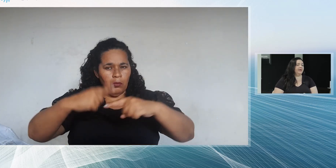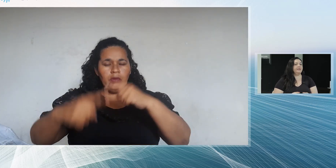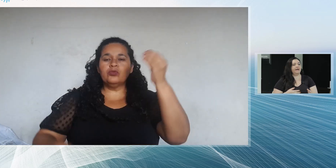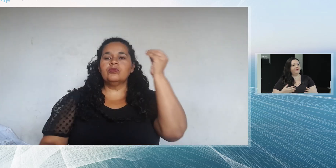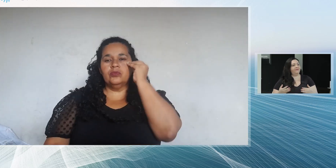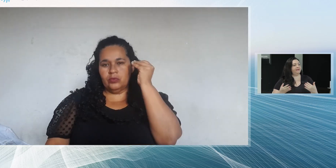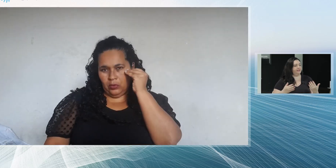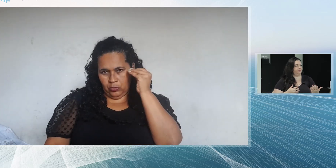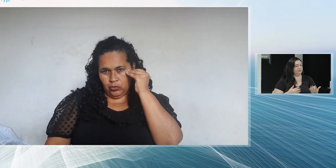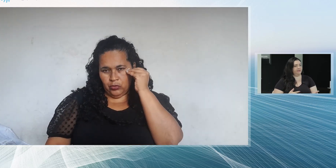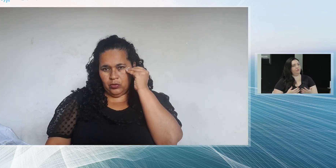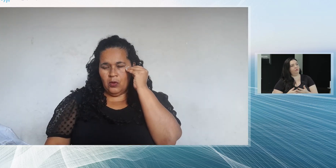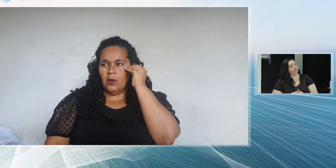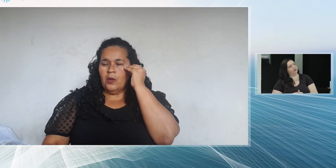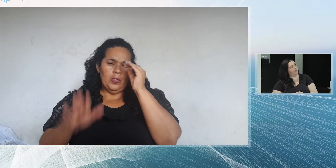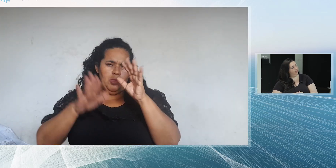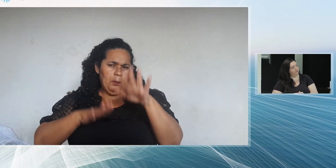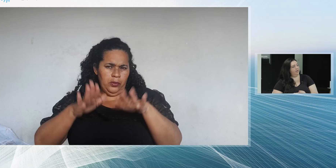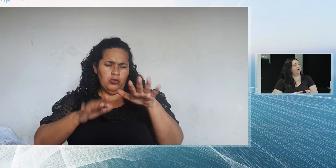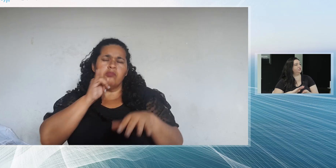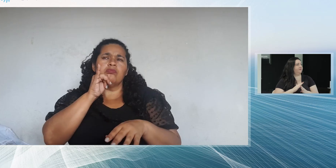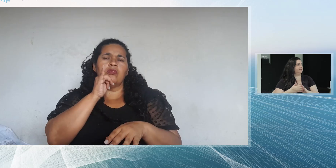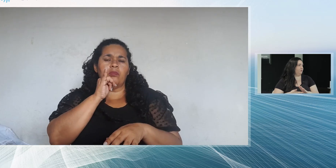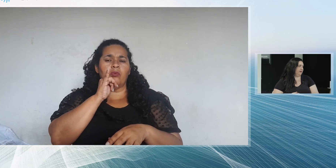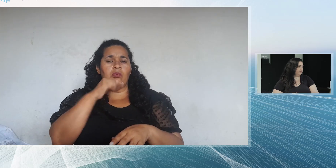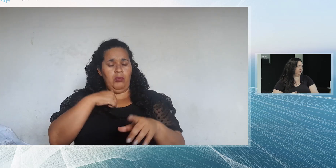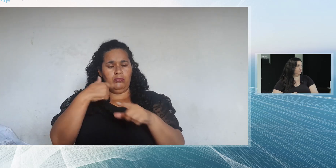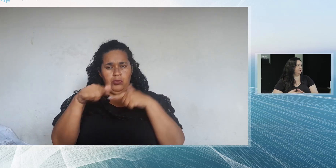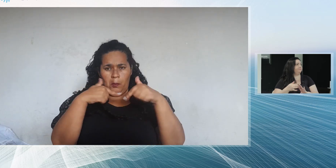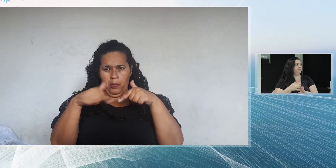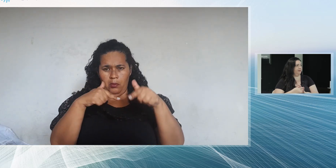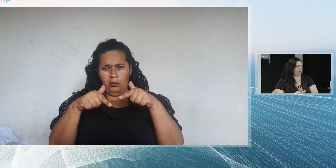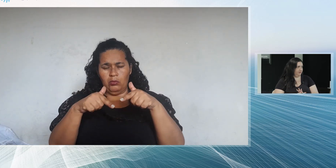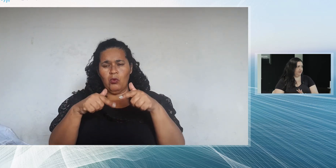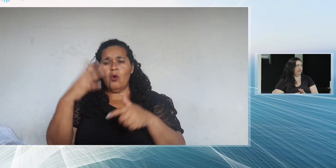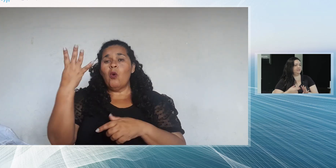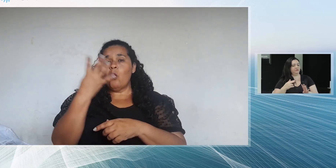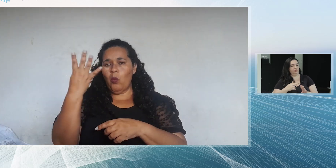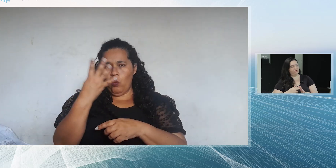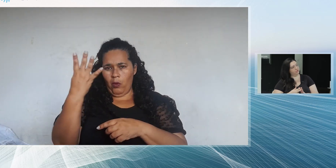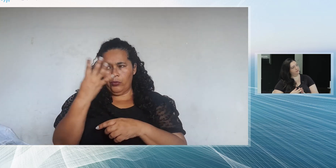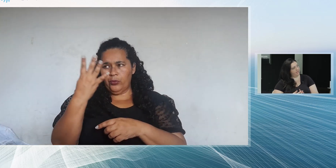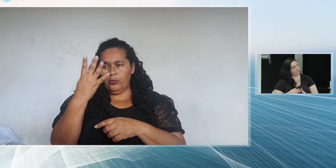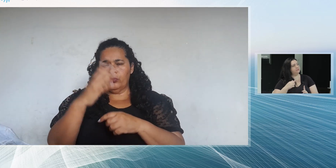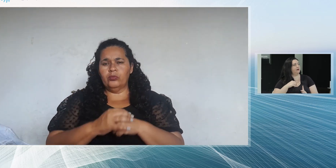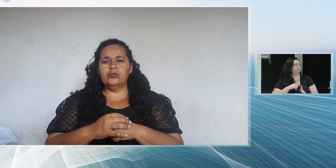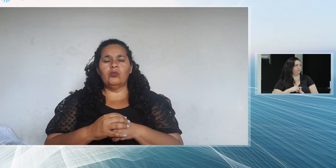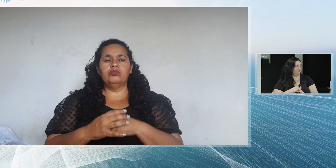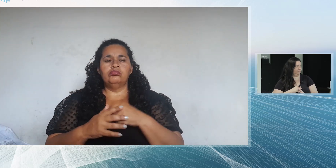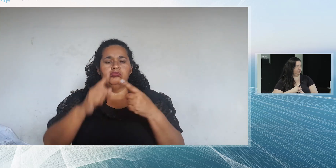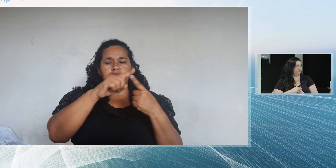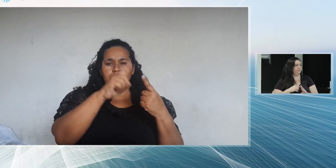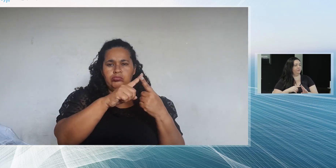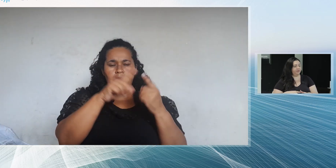né? E aí varia, por exemplo, onde eu trabalho, a gente faz em 4 sessões. Primeira de anamnese, 2 de testes e a